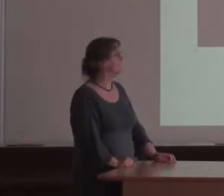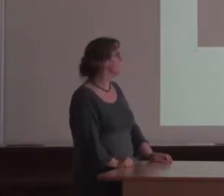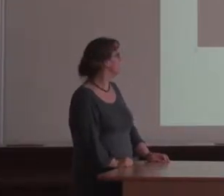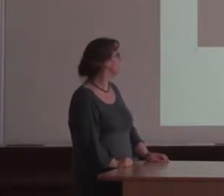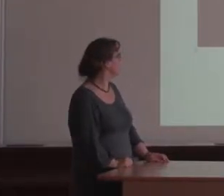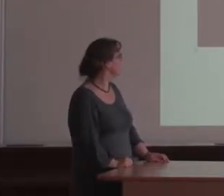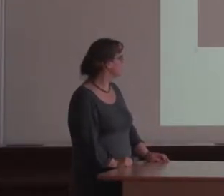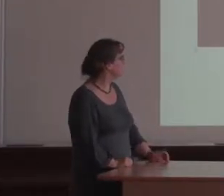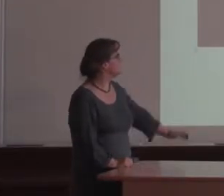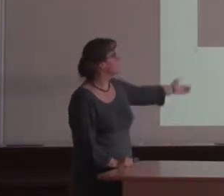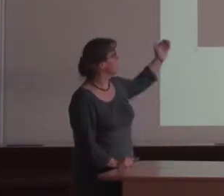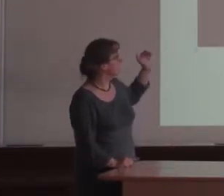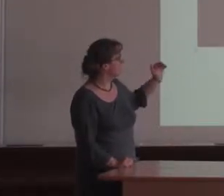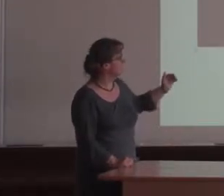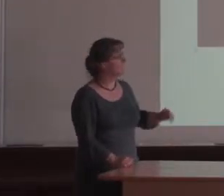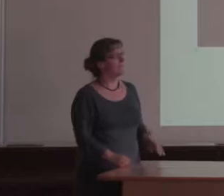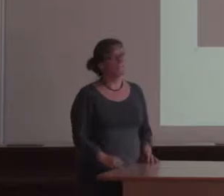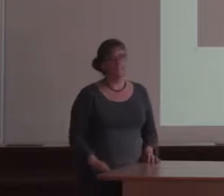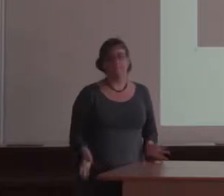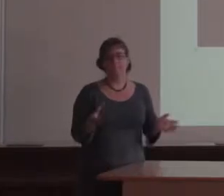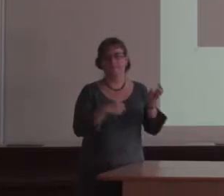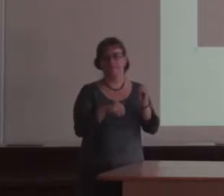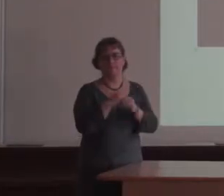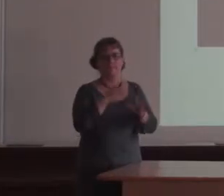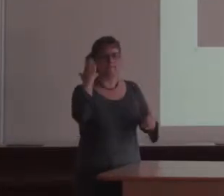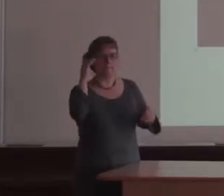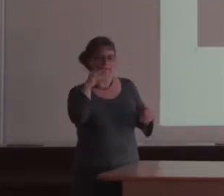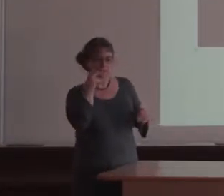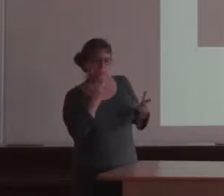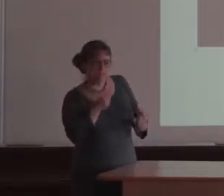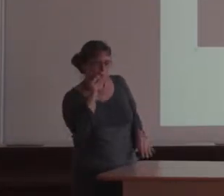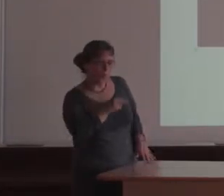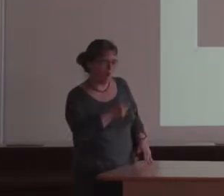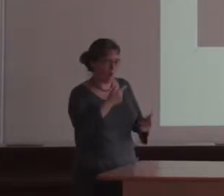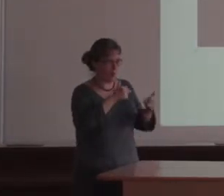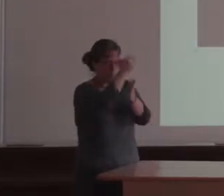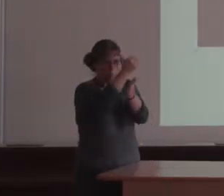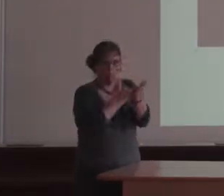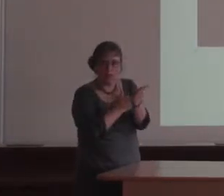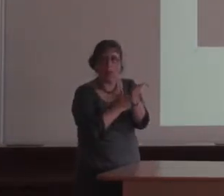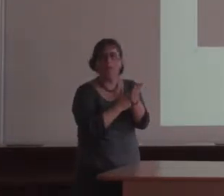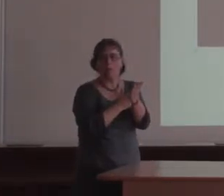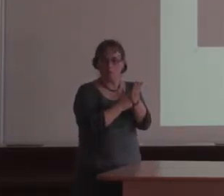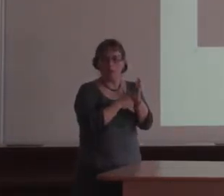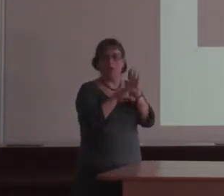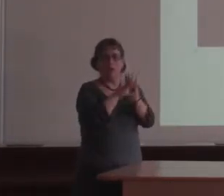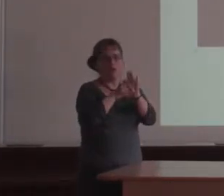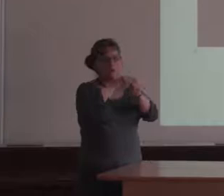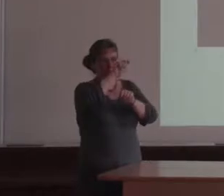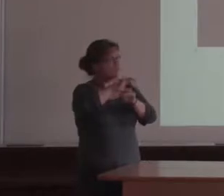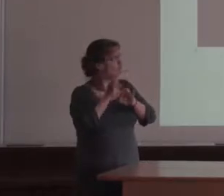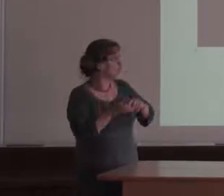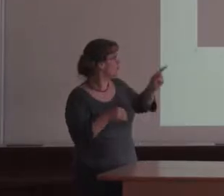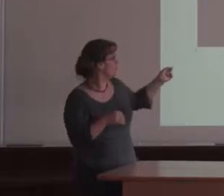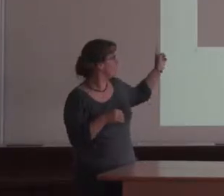Et si vous avez envie d'avoir un petit rapport de couverture de code de vos tests, donc il y a un outil Coverage en Python qui est le plus utilisé. Il y a